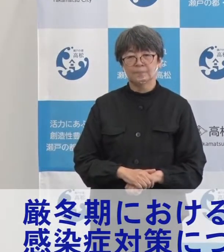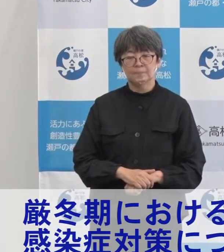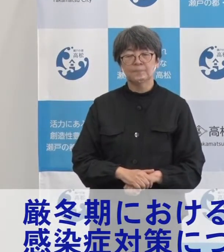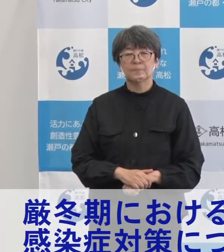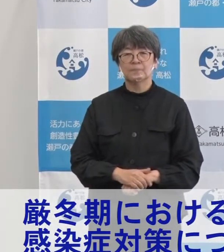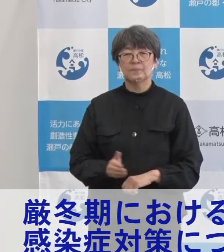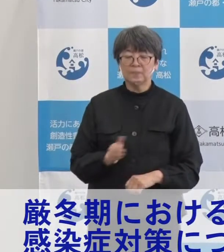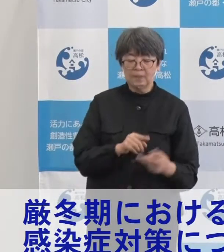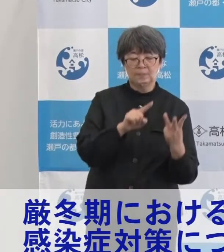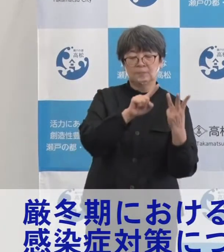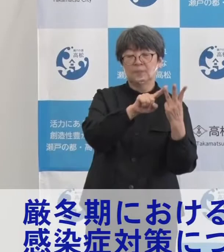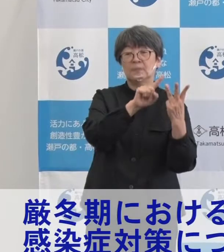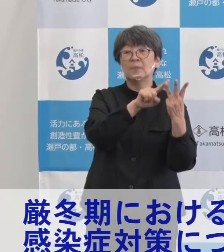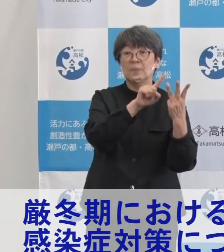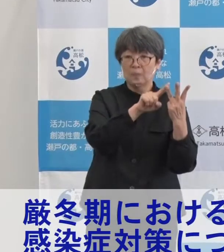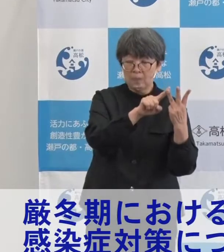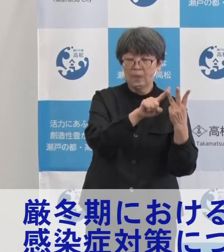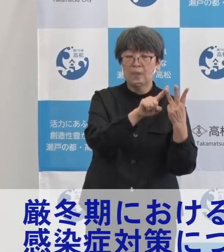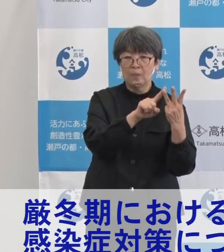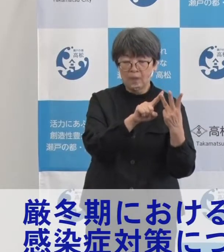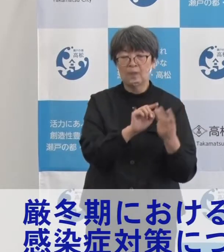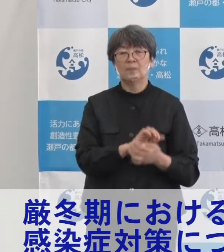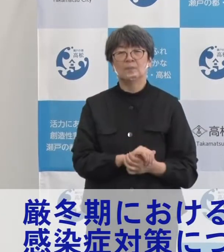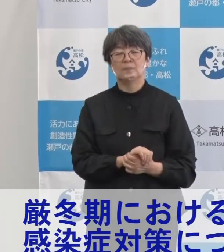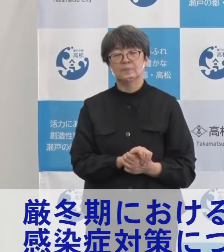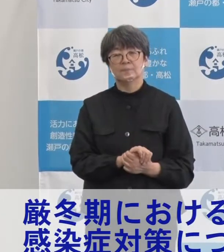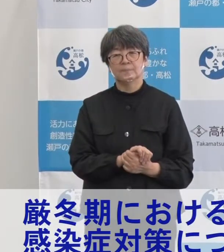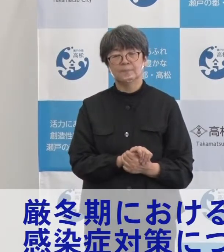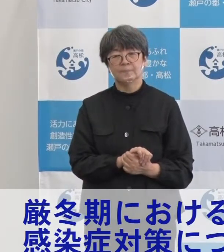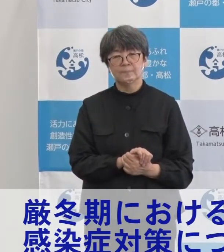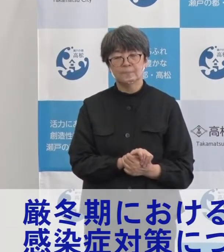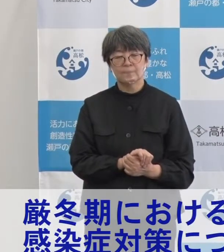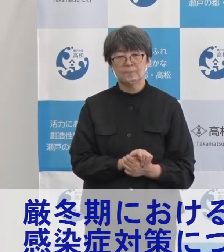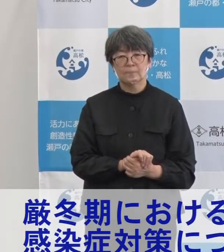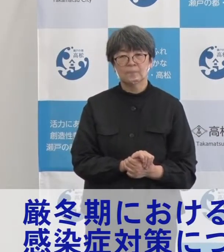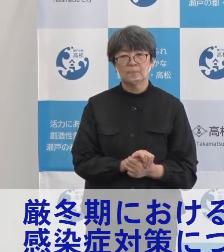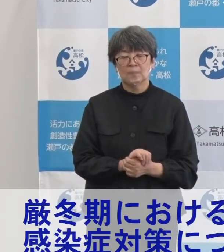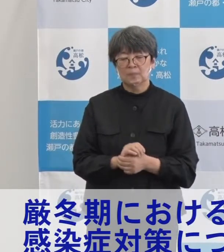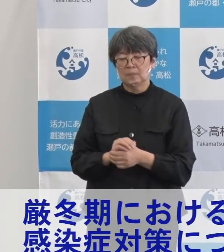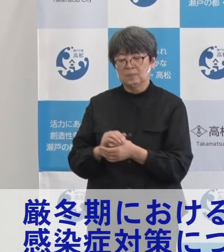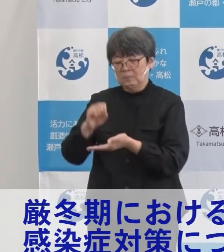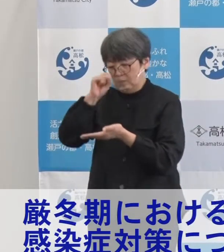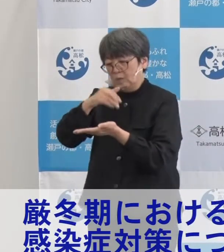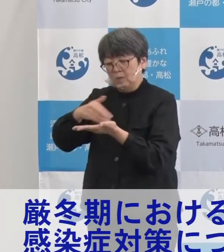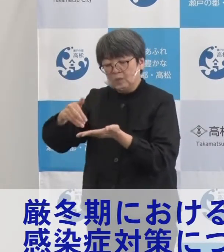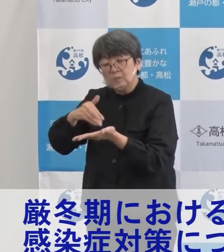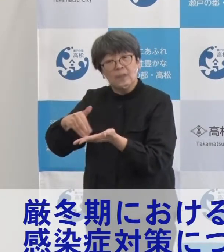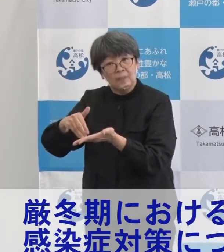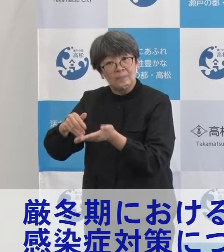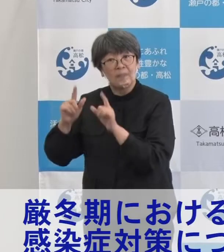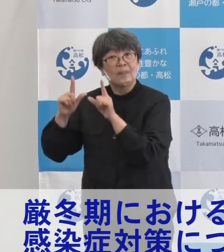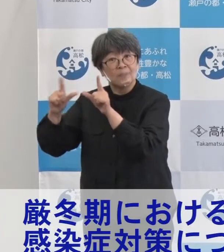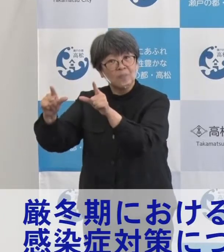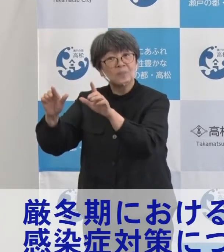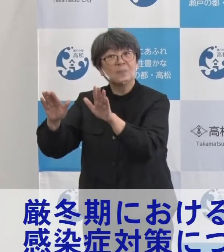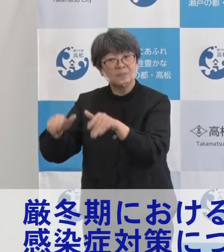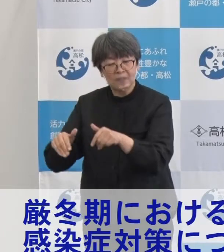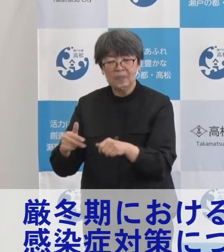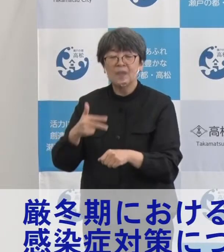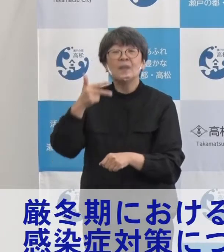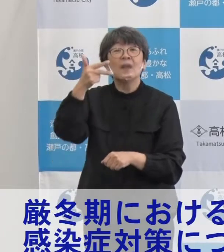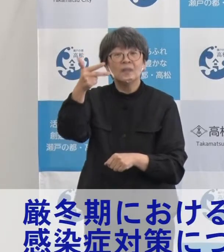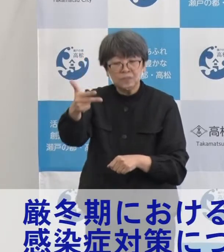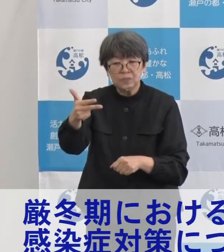また3点目といたしましてまぁ新たにへまぁ昨日予算等で発表させていただいておりますけれども来週